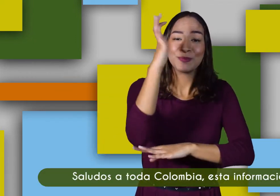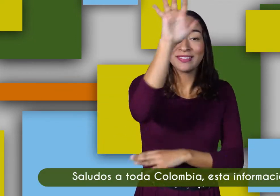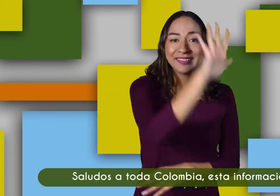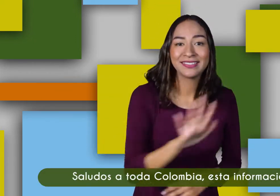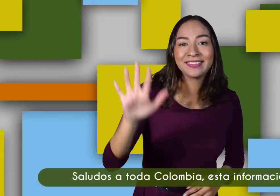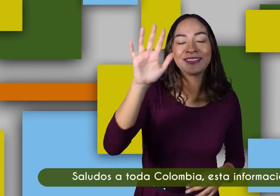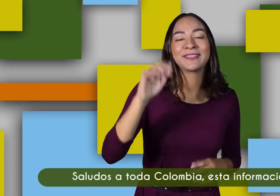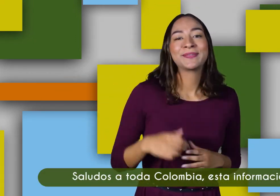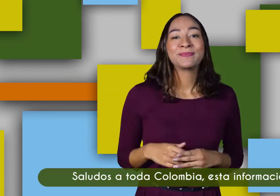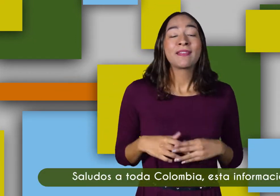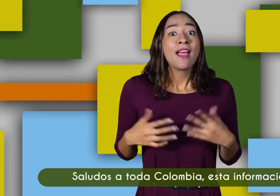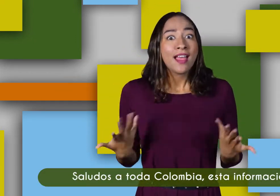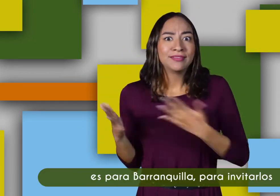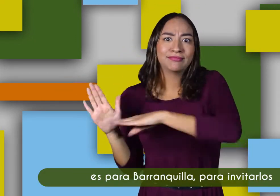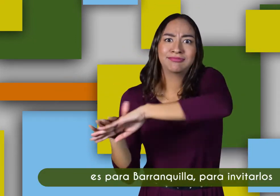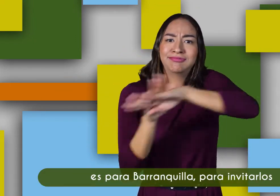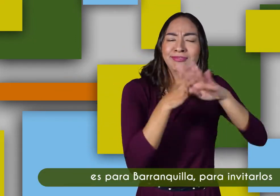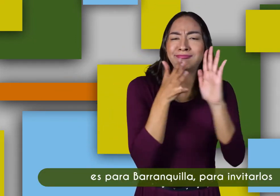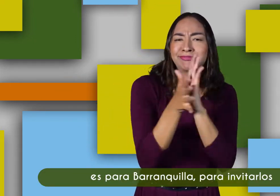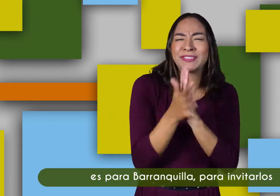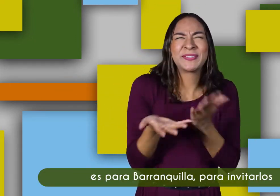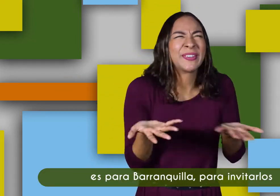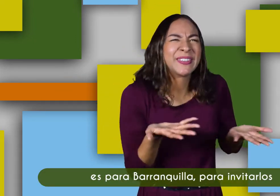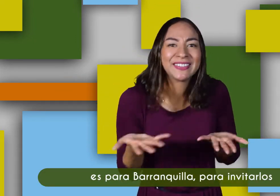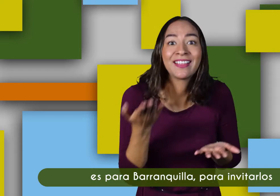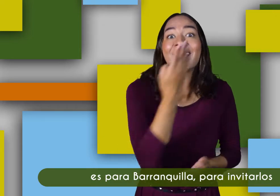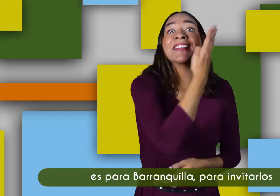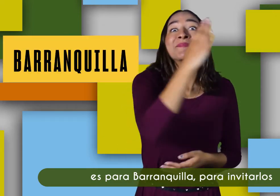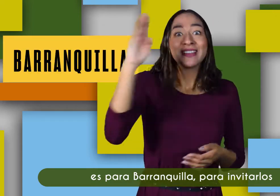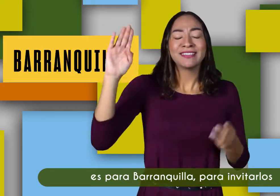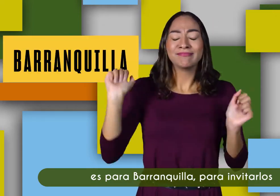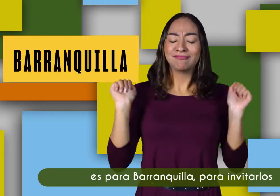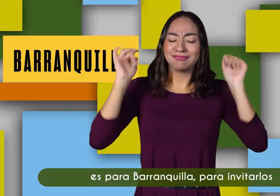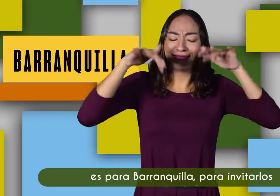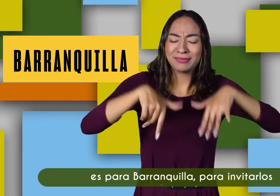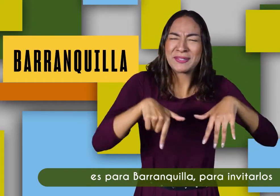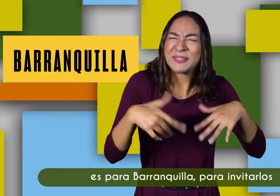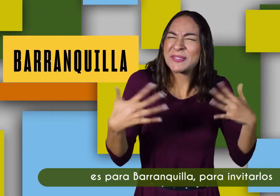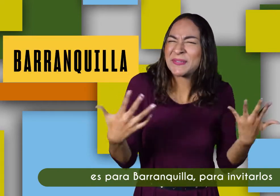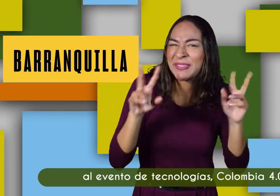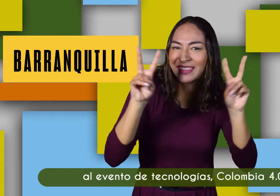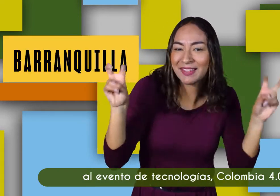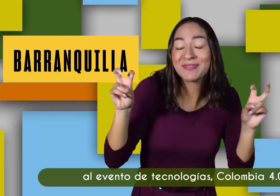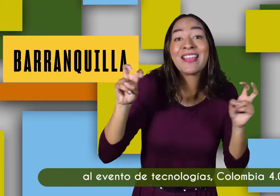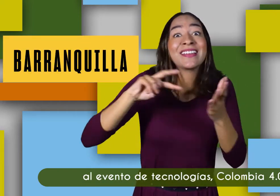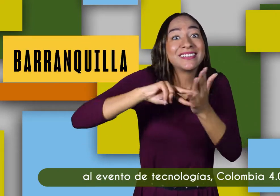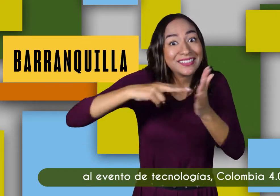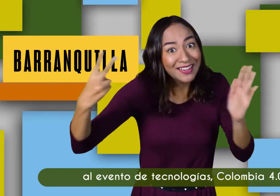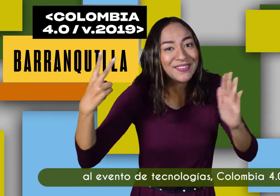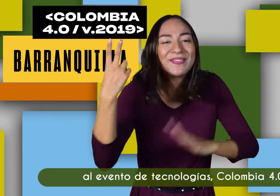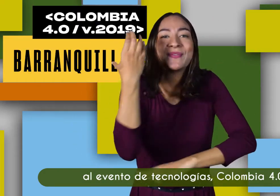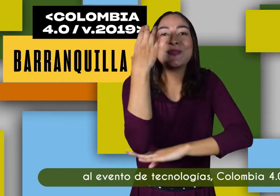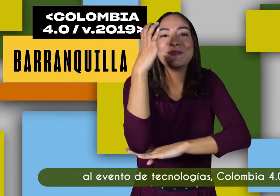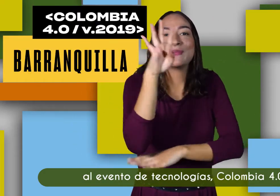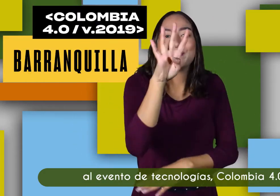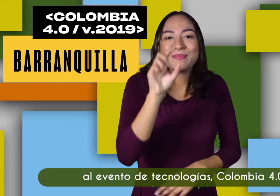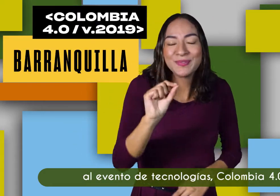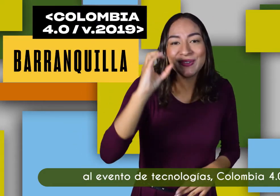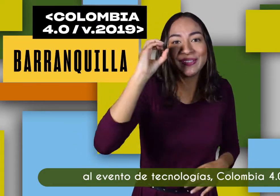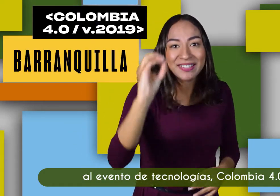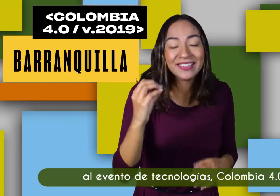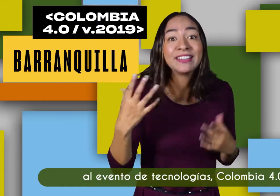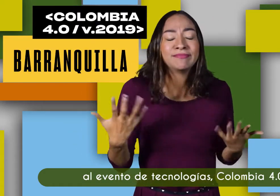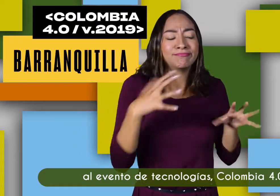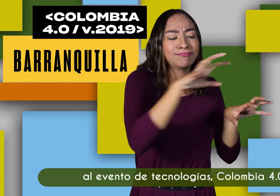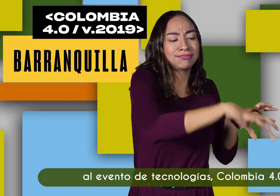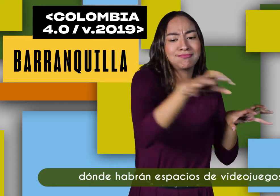Saludos a toda Colombia, esta información es para Barranquilla, para invitarlos al evento de Tecnologías